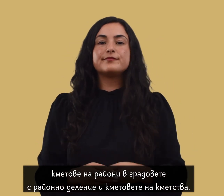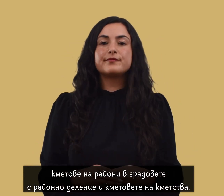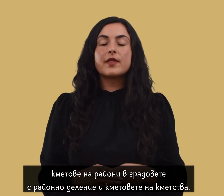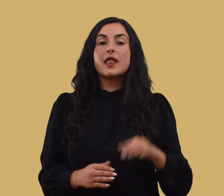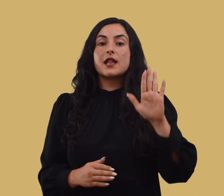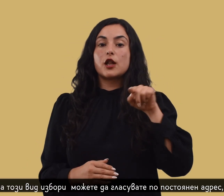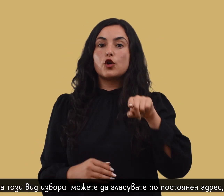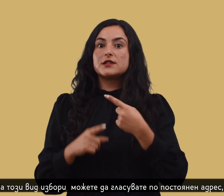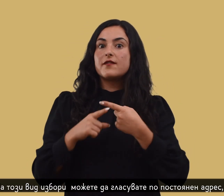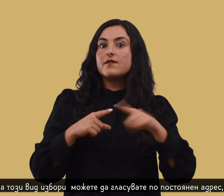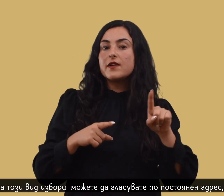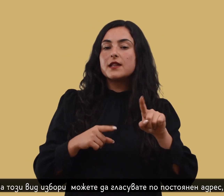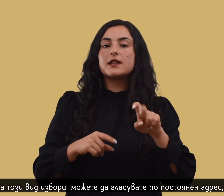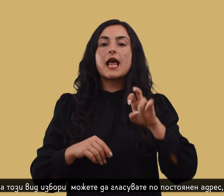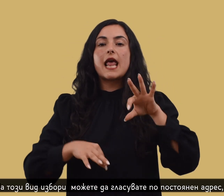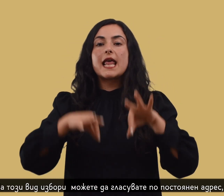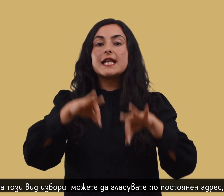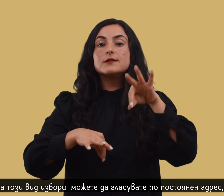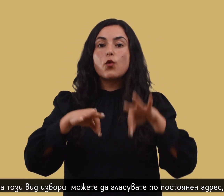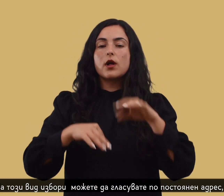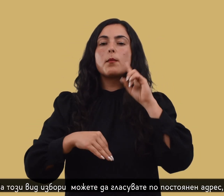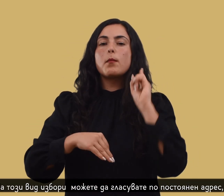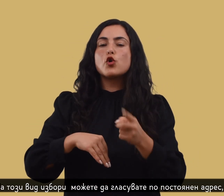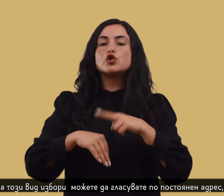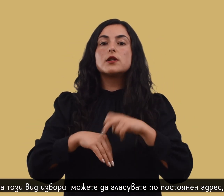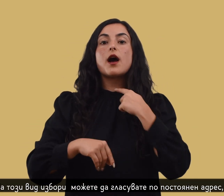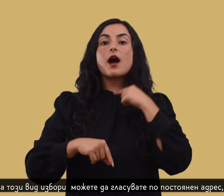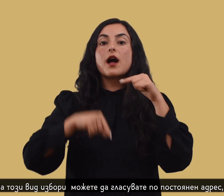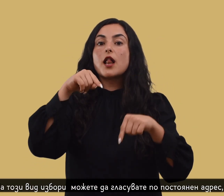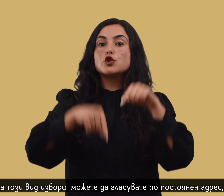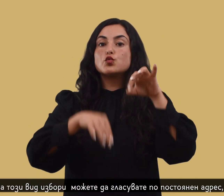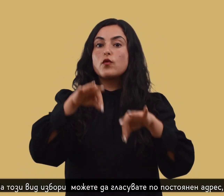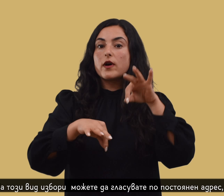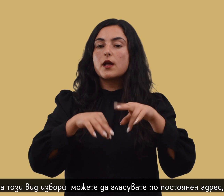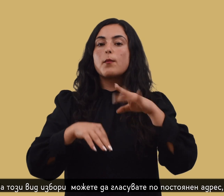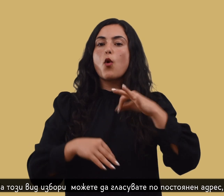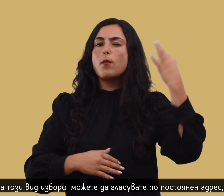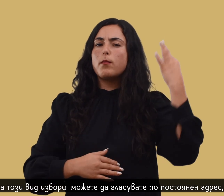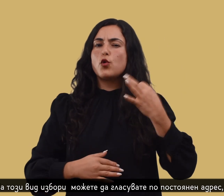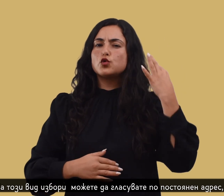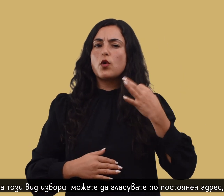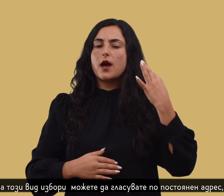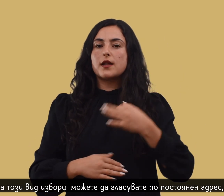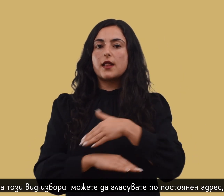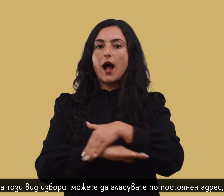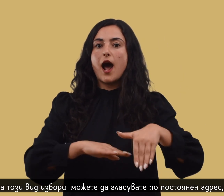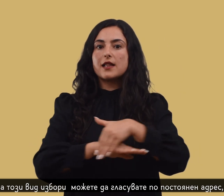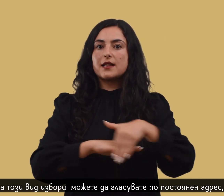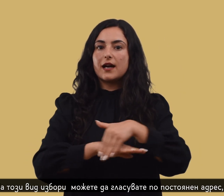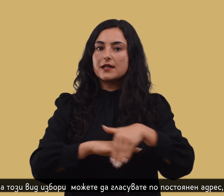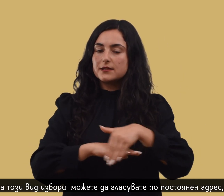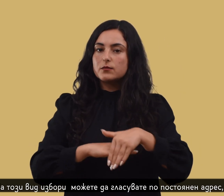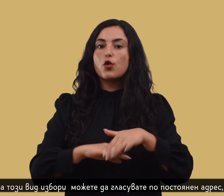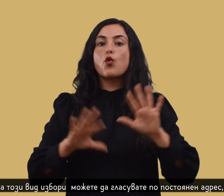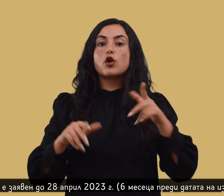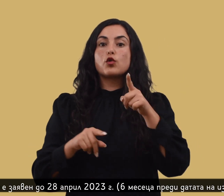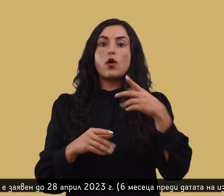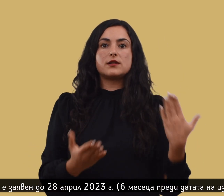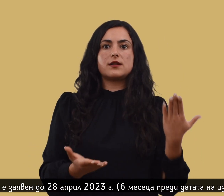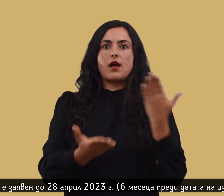На този вид избори можете да гласувате по постоянен адрес, когато той е